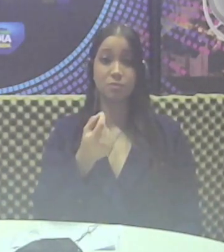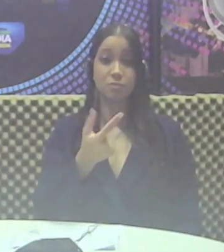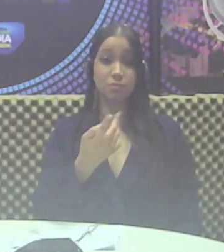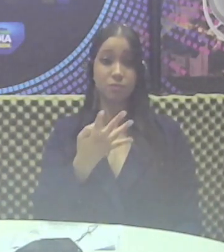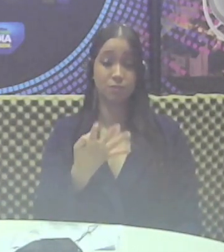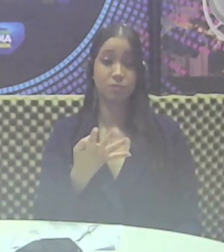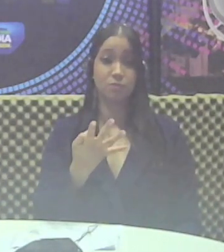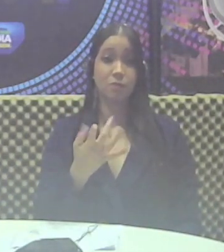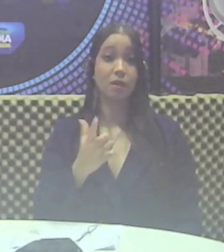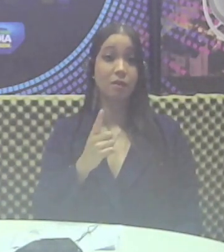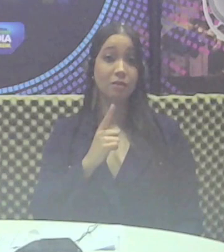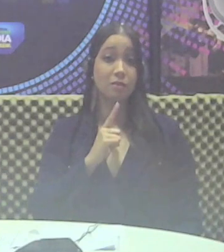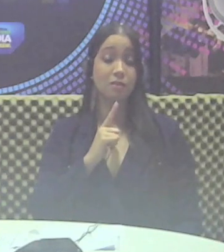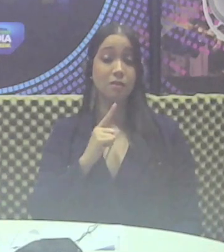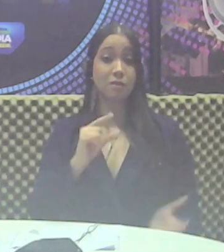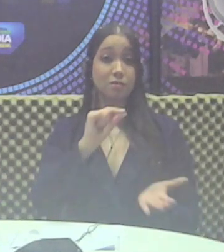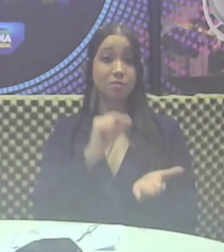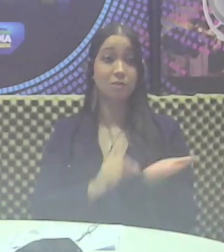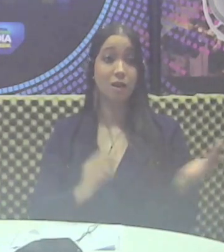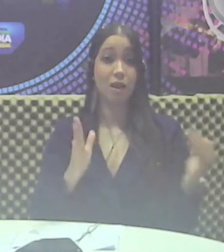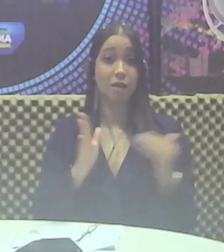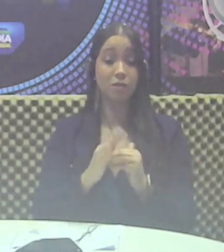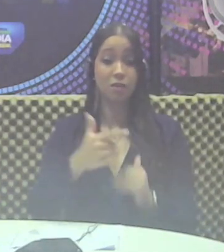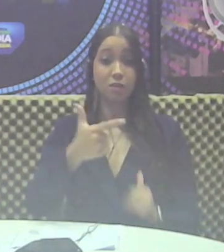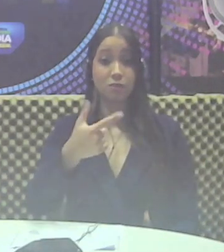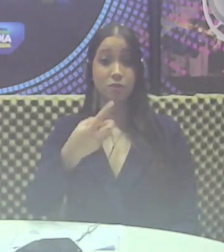01/2024 receberá inscrições até às